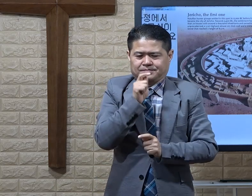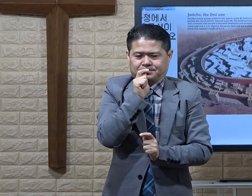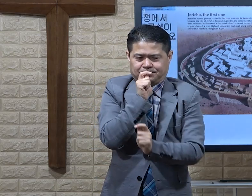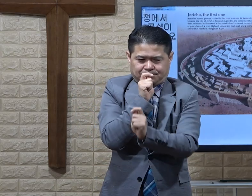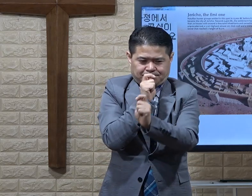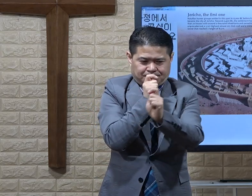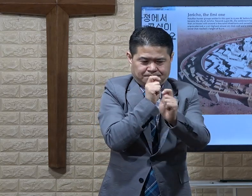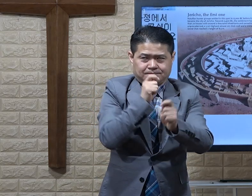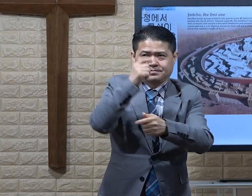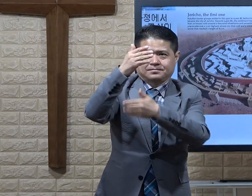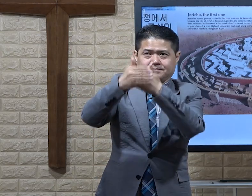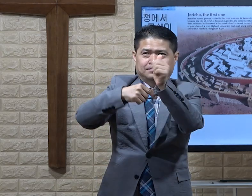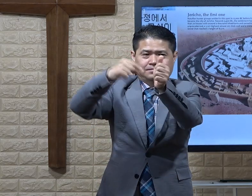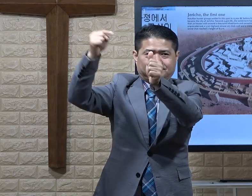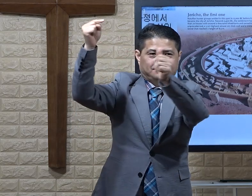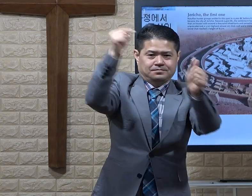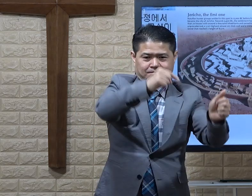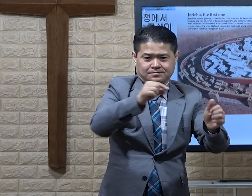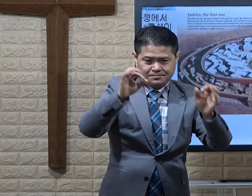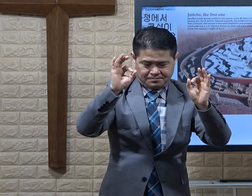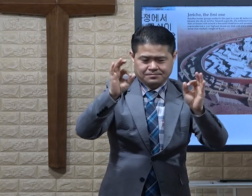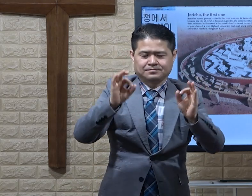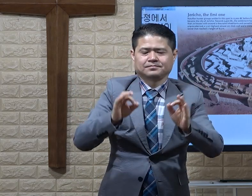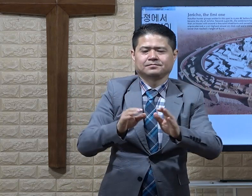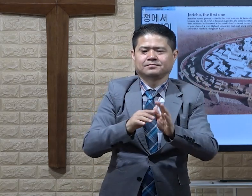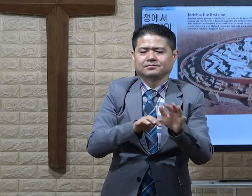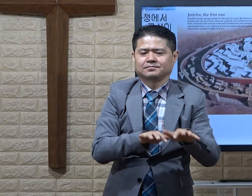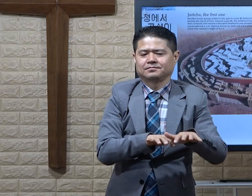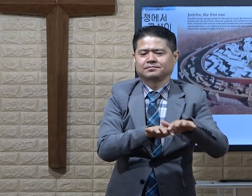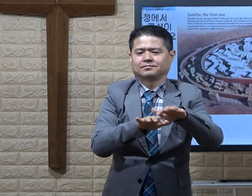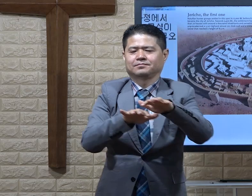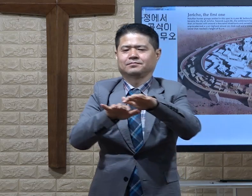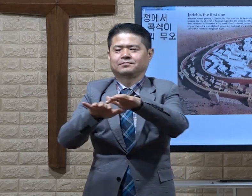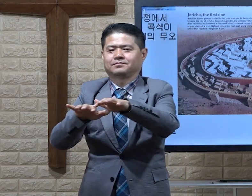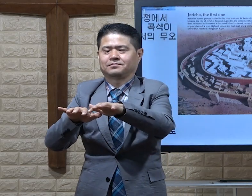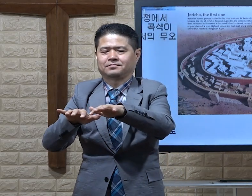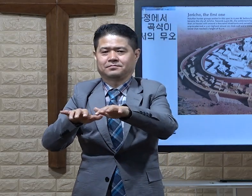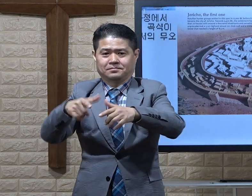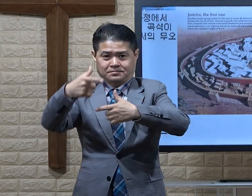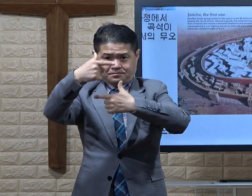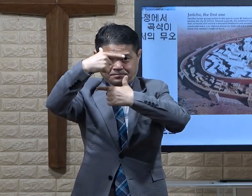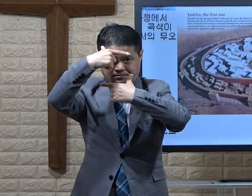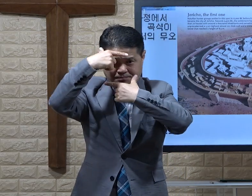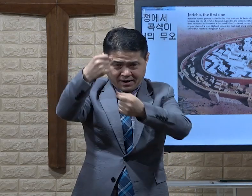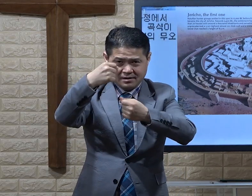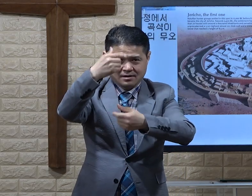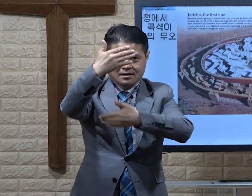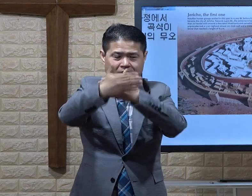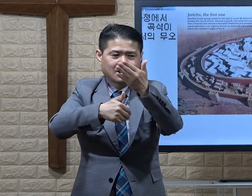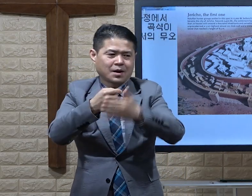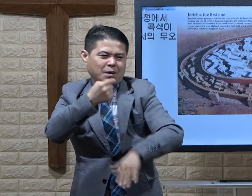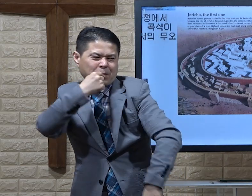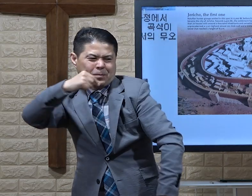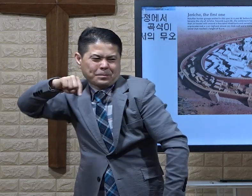그 다음에 하나님이 명하신 대로 소리를 멈추고 잠시 밖으로 떨어져 갔는데 하나님이